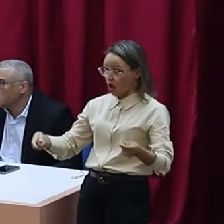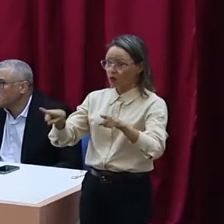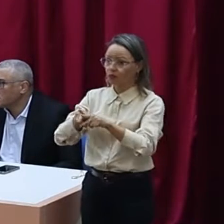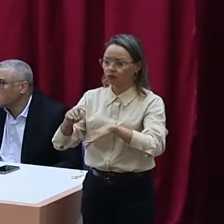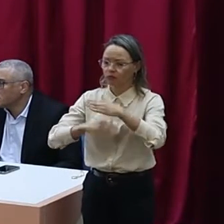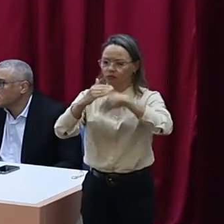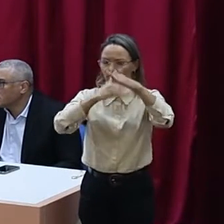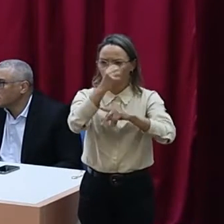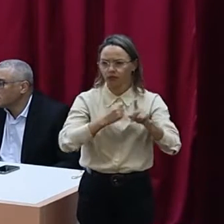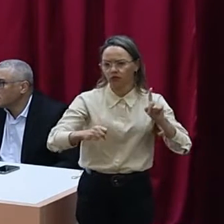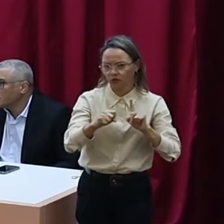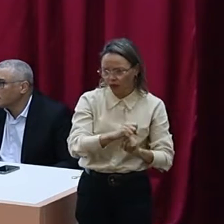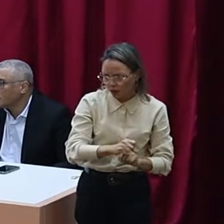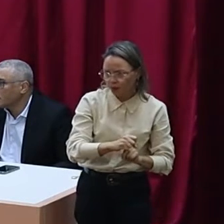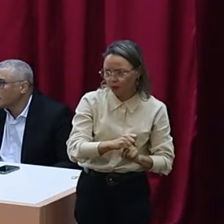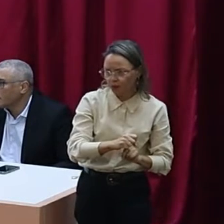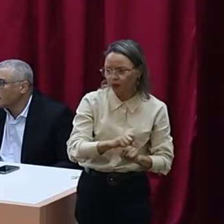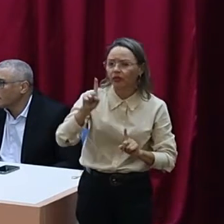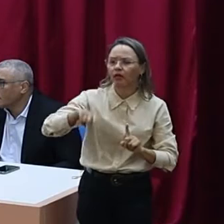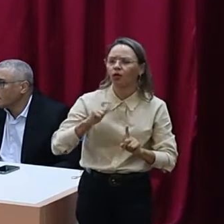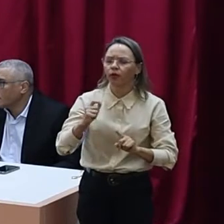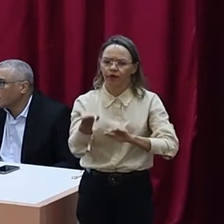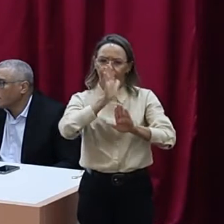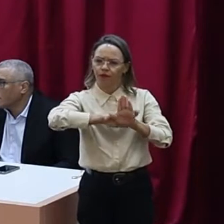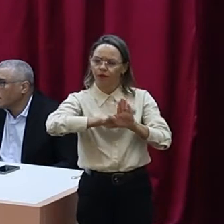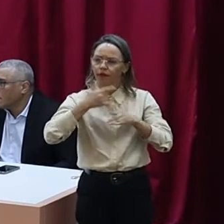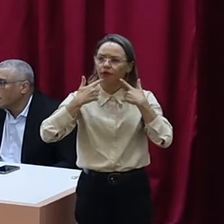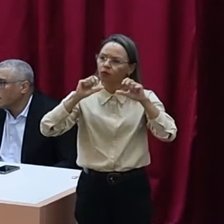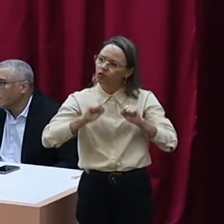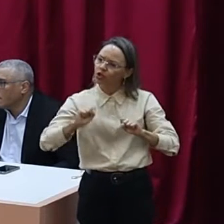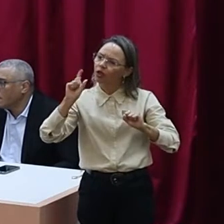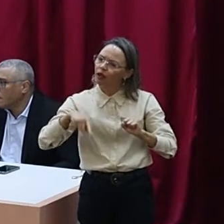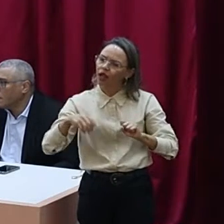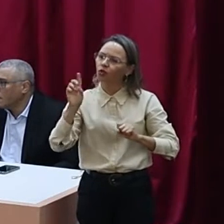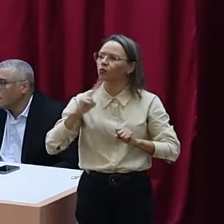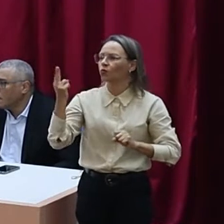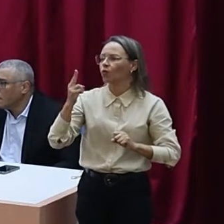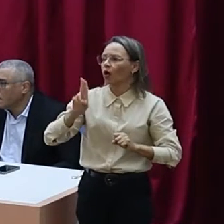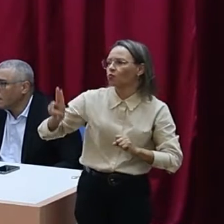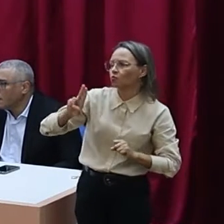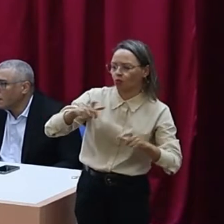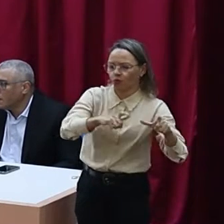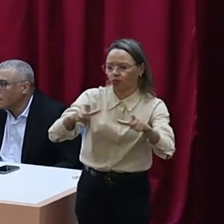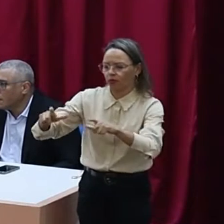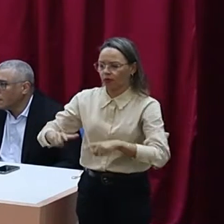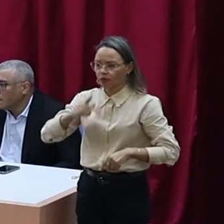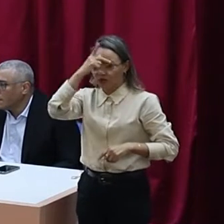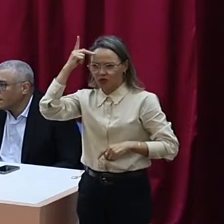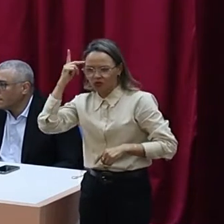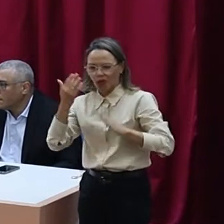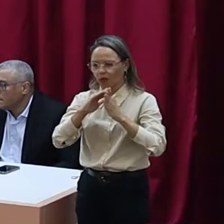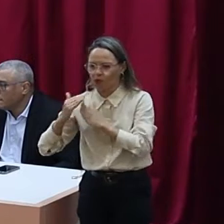processos sociais, né? E essa ideologia linguística ela opera em espaços onde as pessoas enfrentam incerteza,